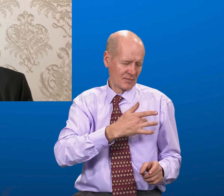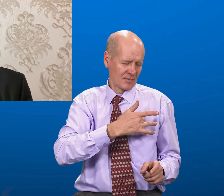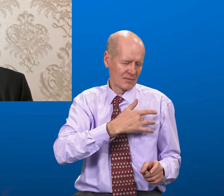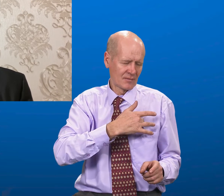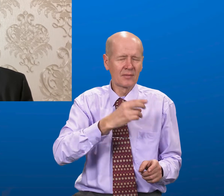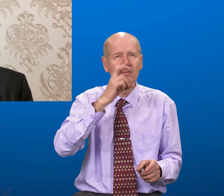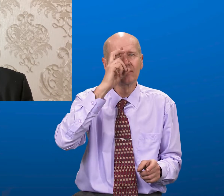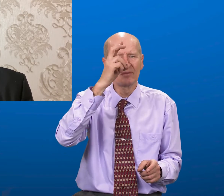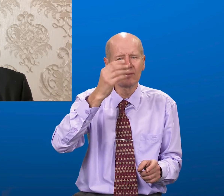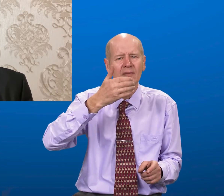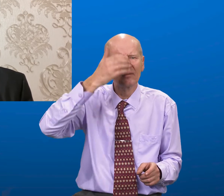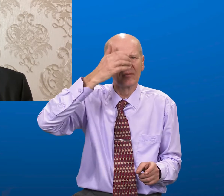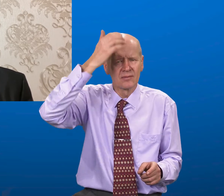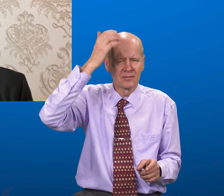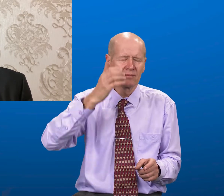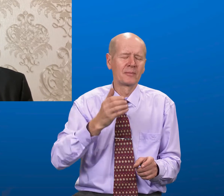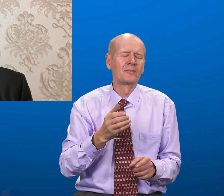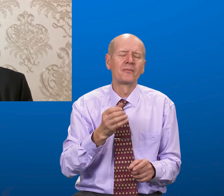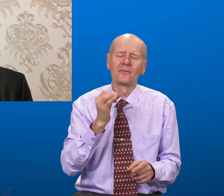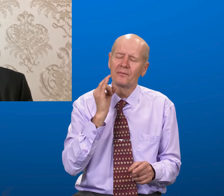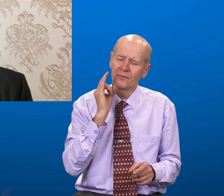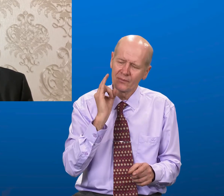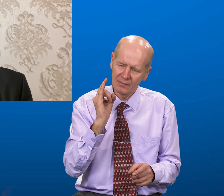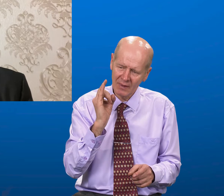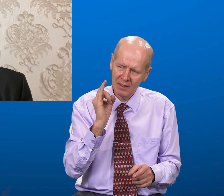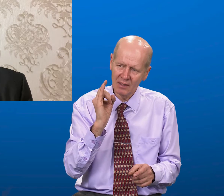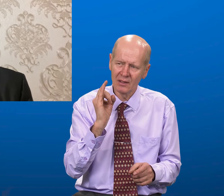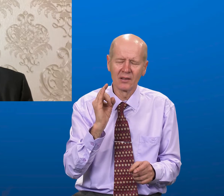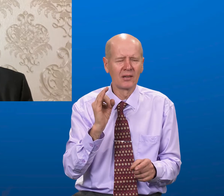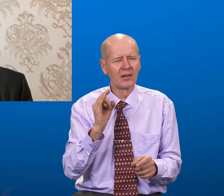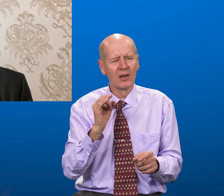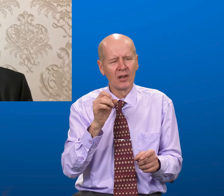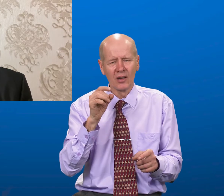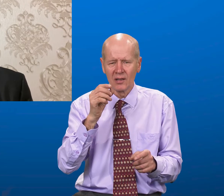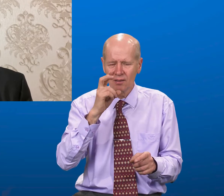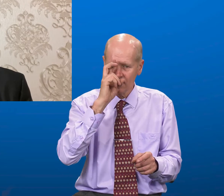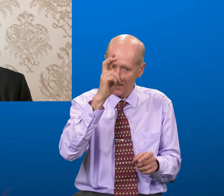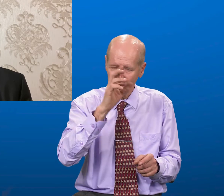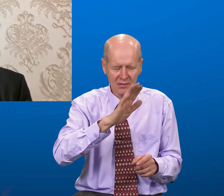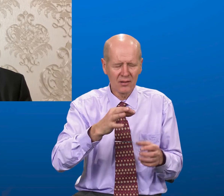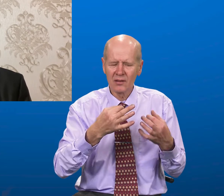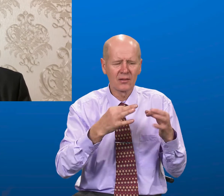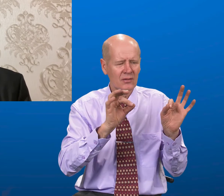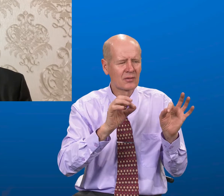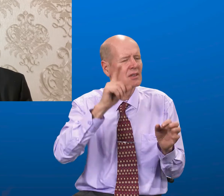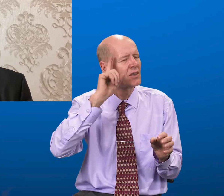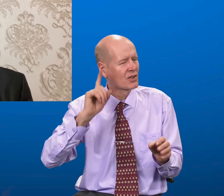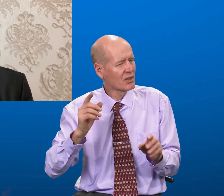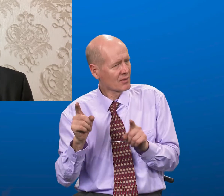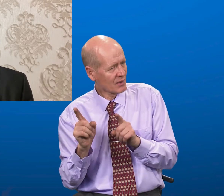обучал, дрессировал ее и заставлял лаять. Лаять на всех, кто приближался к нашему